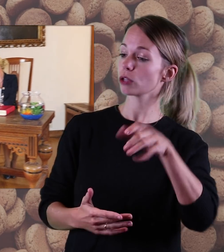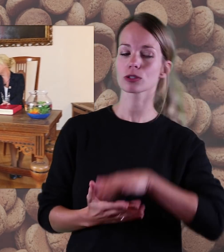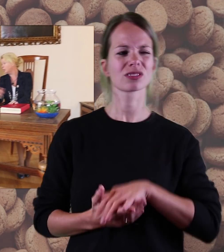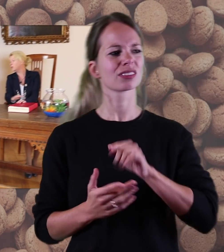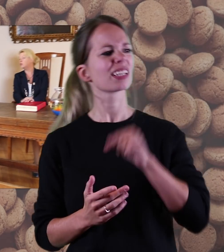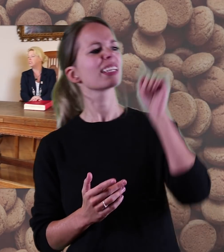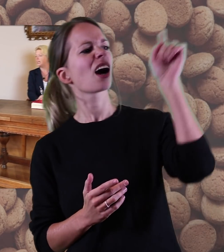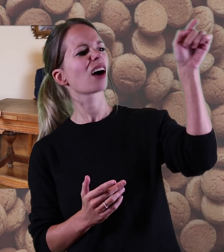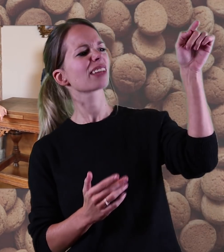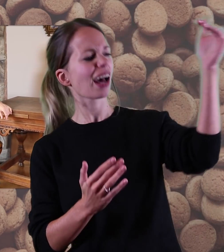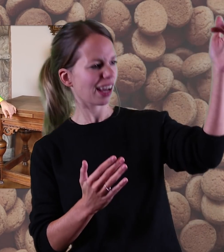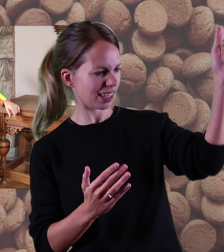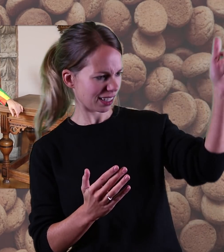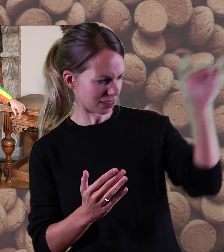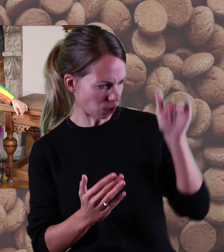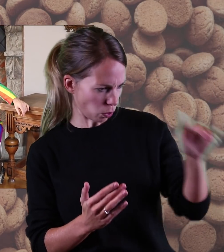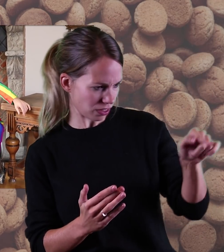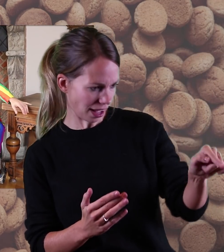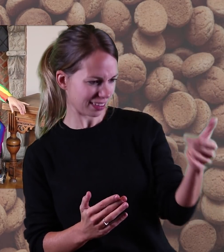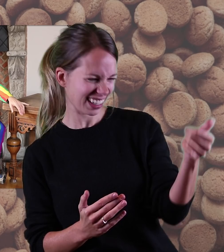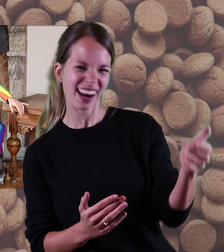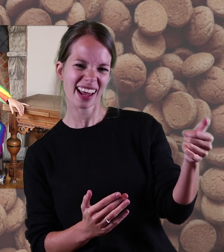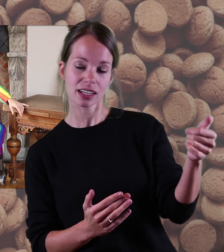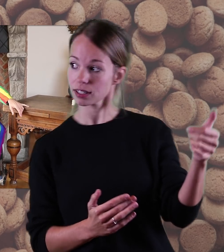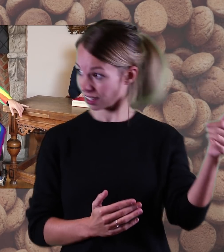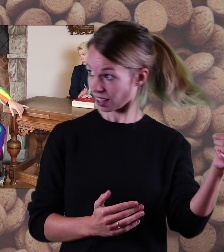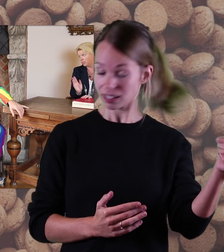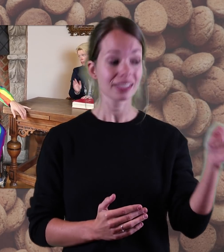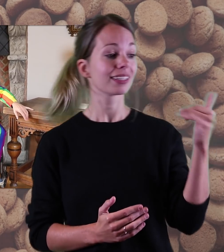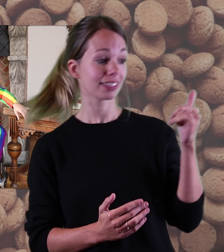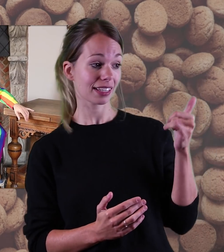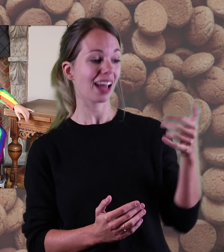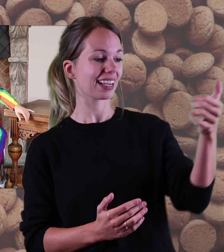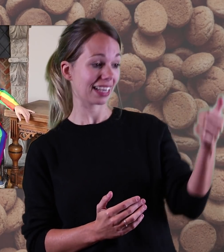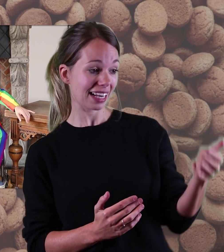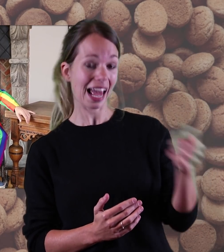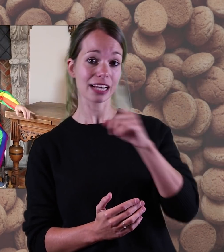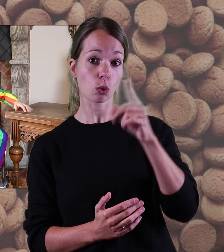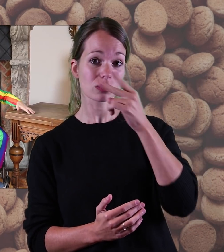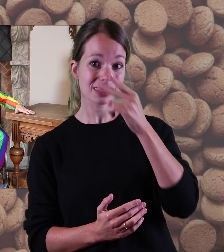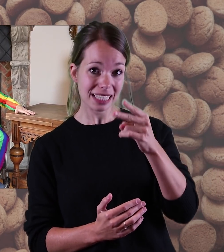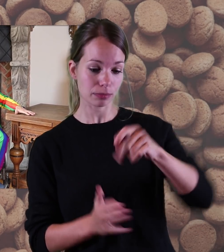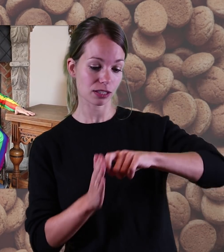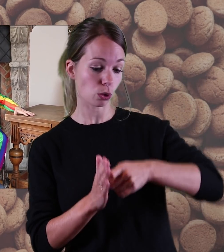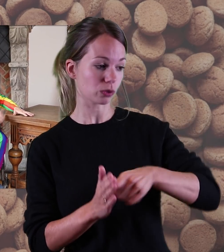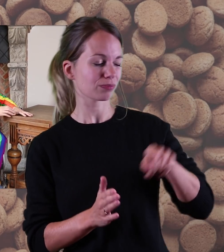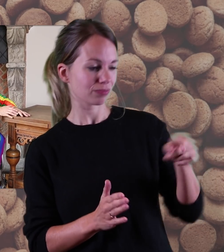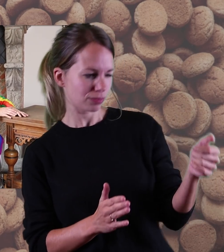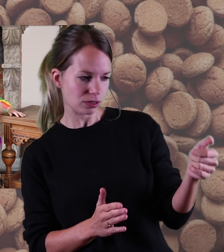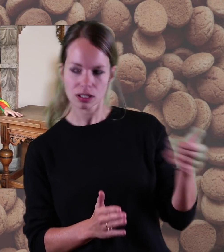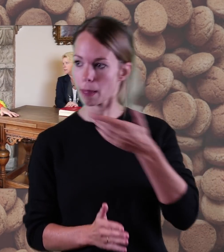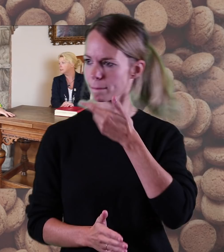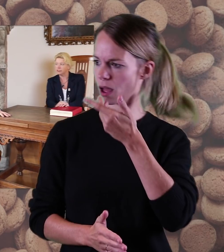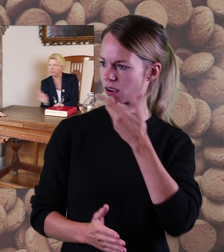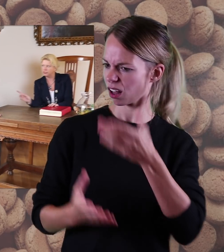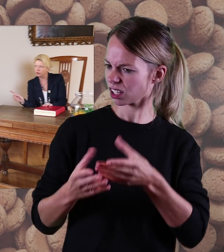bij de sleutels, helemaal onderaan. Die kleine. Die hele kleine? Die hele kleine, want het is ook een heel klein onzichtbaar slot. Oh, maar die raak je toch makkelijk